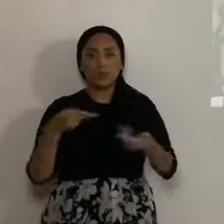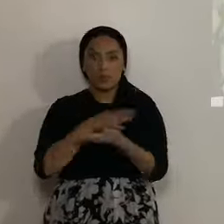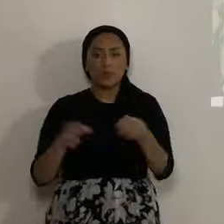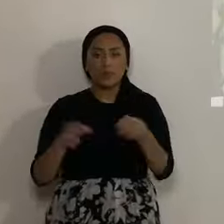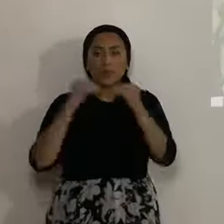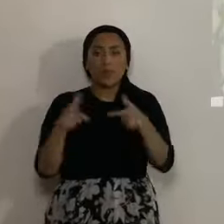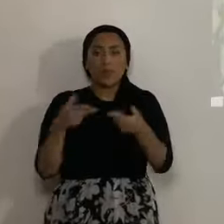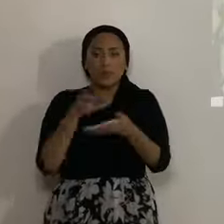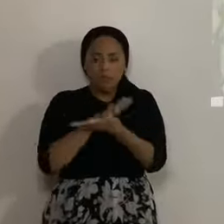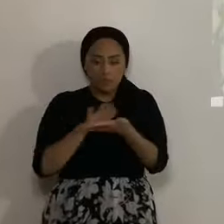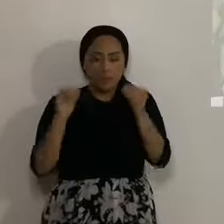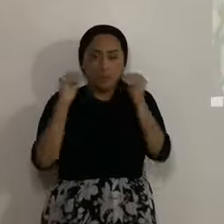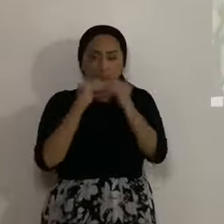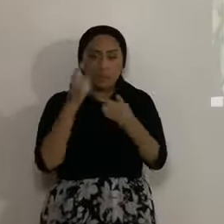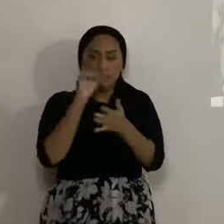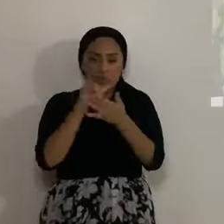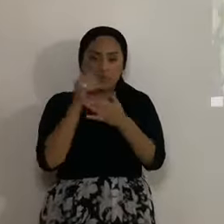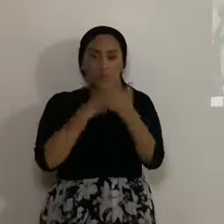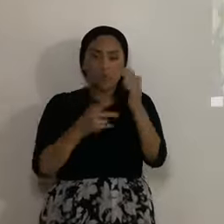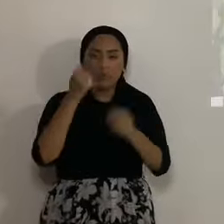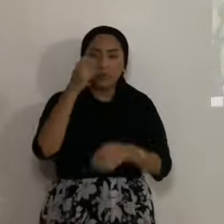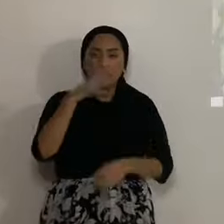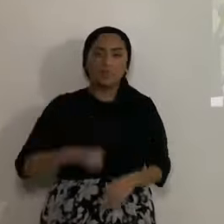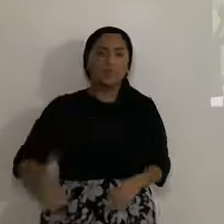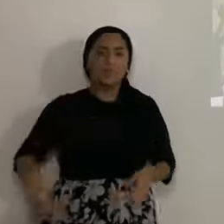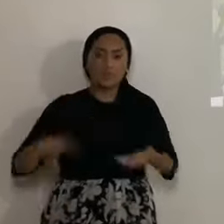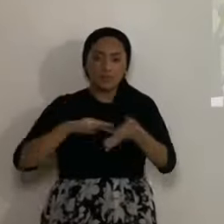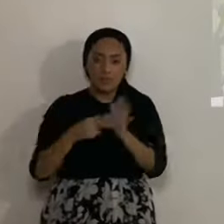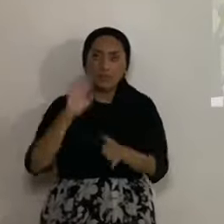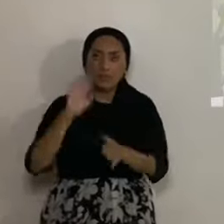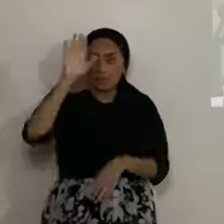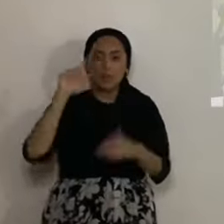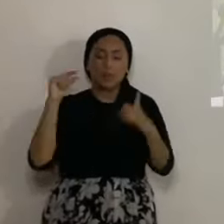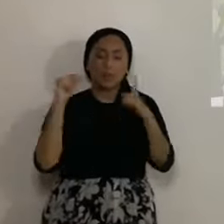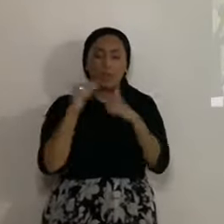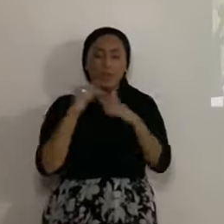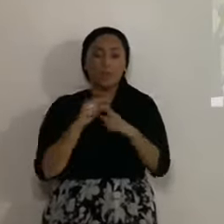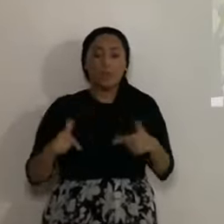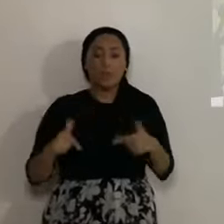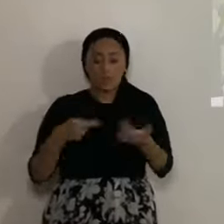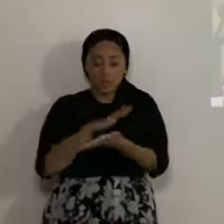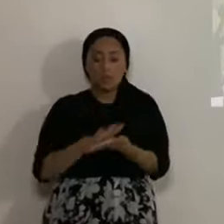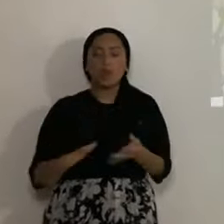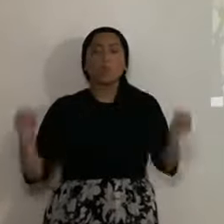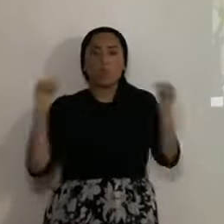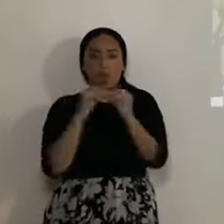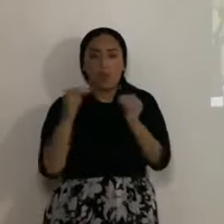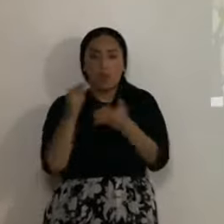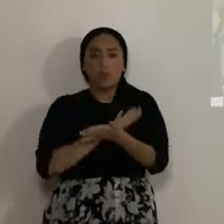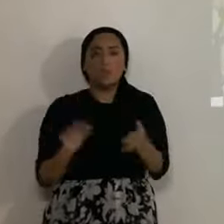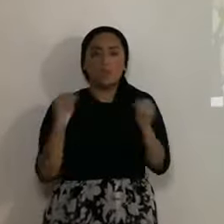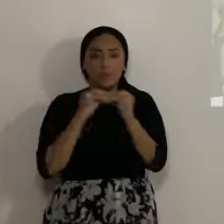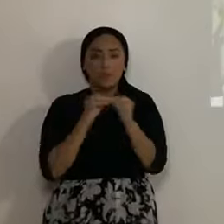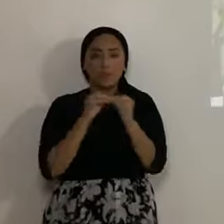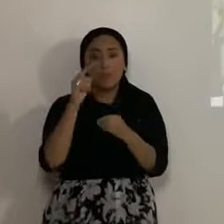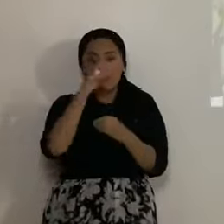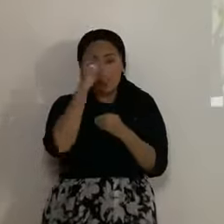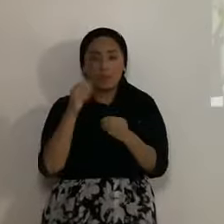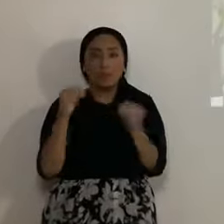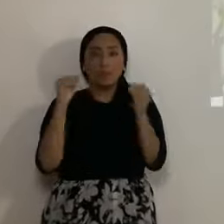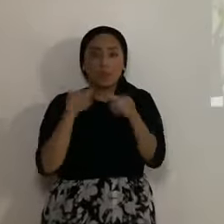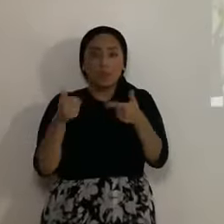santifícate más, es algo que se riere ya, eso la Mashiach, en su palabra, el que sea santo que se santifique más porque el que está